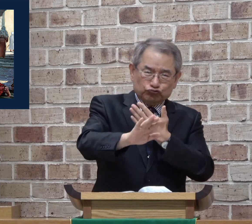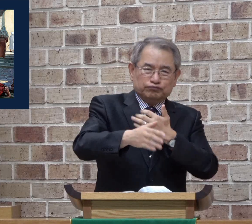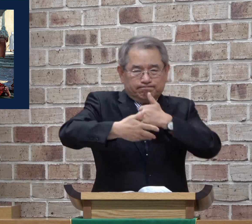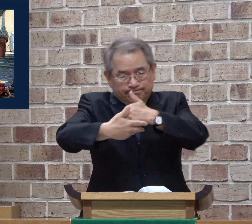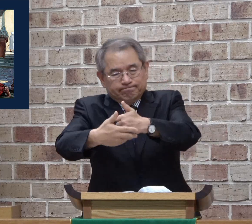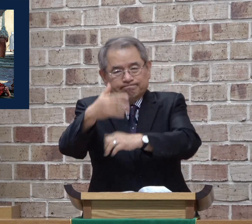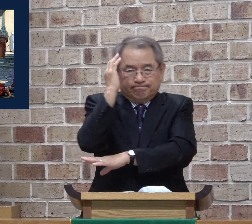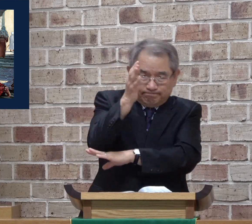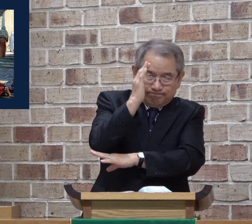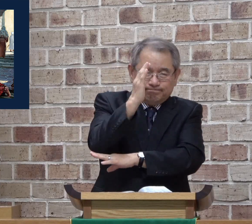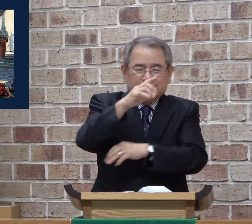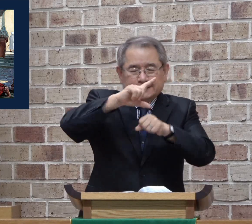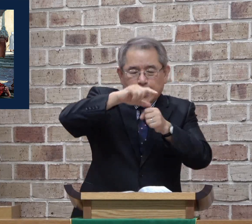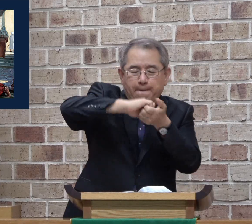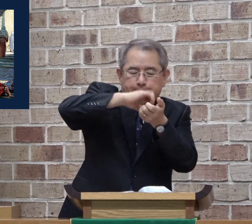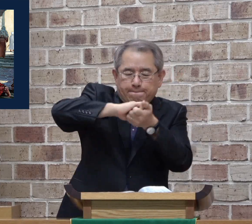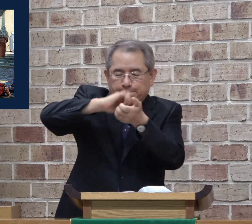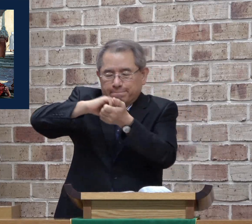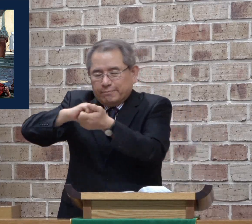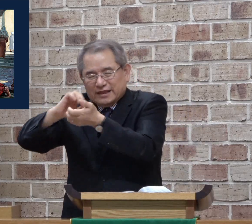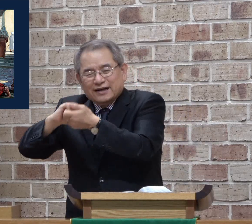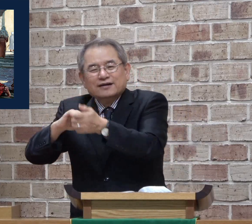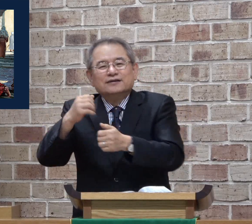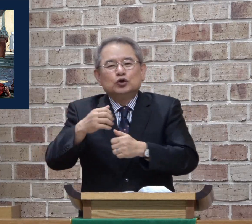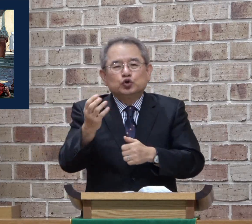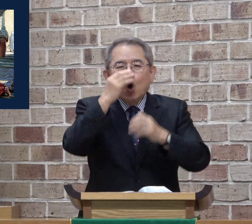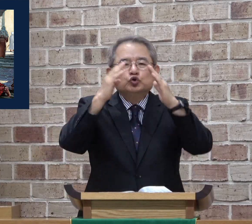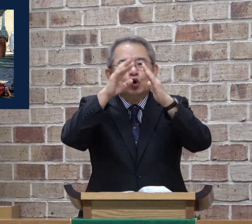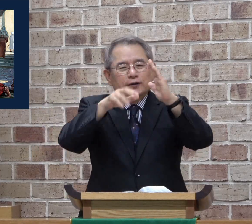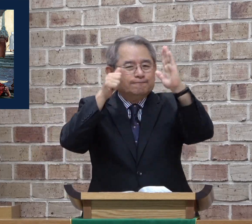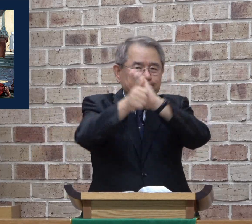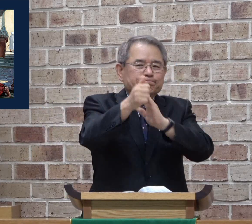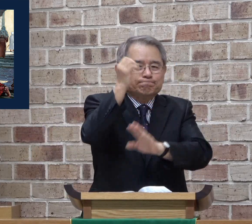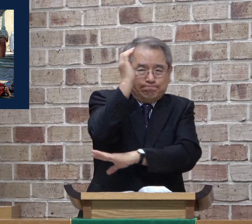베드로와 요한이 성령 충만할 때, 성령을 받은 후에